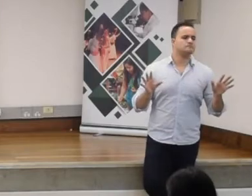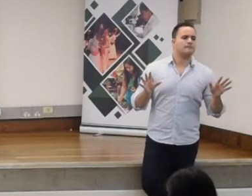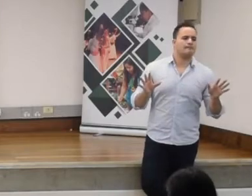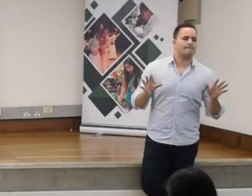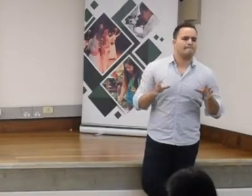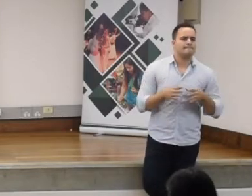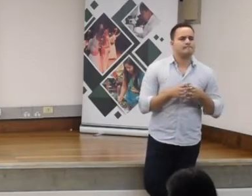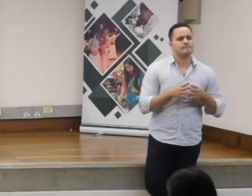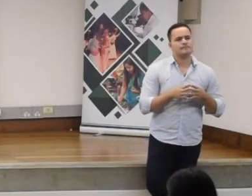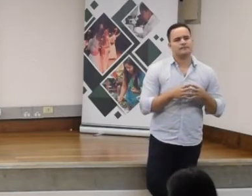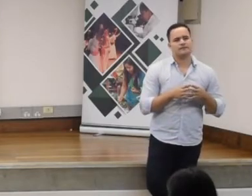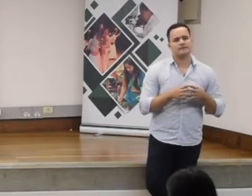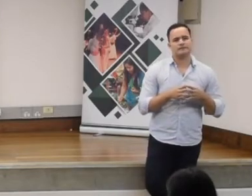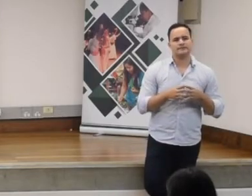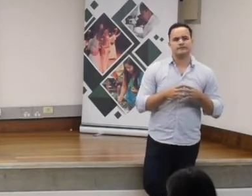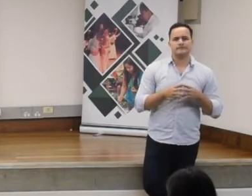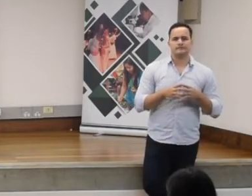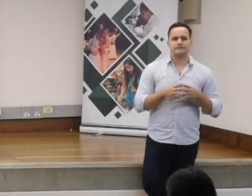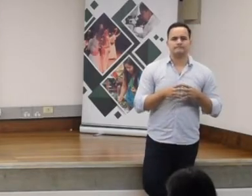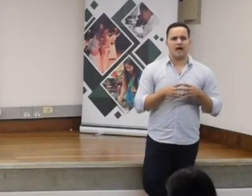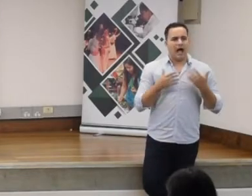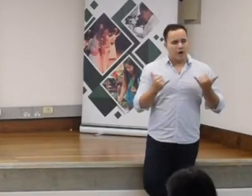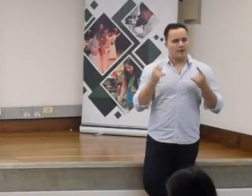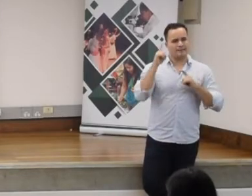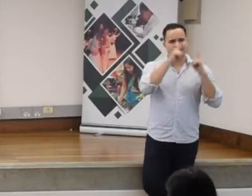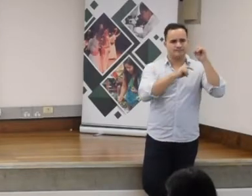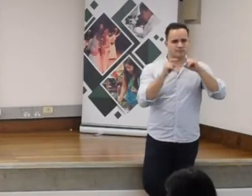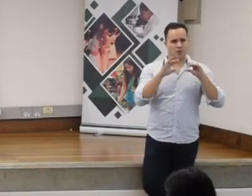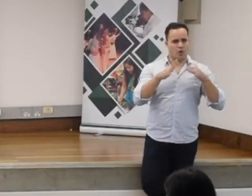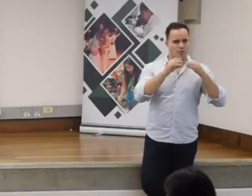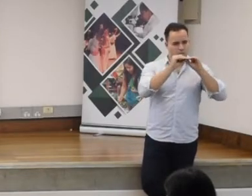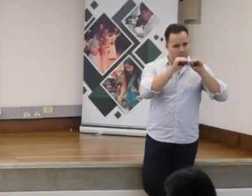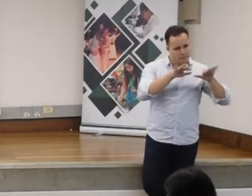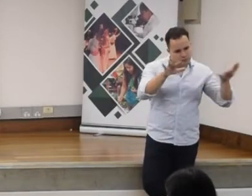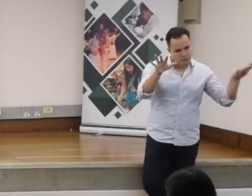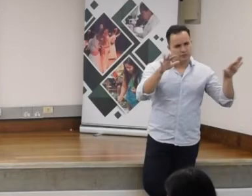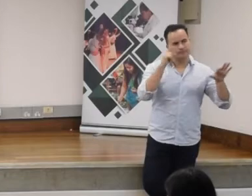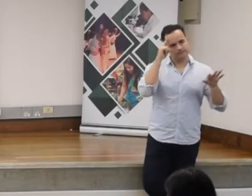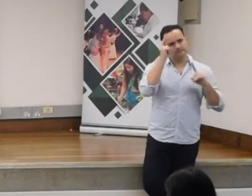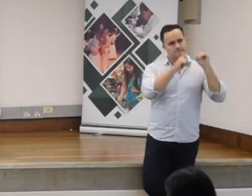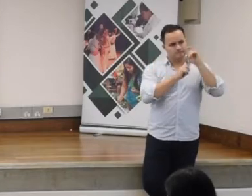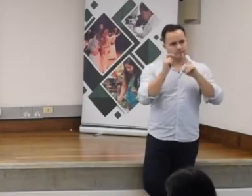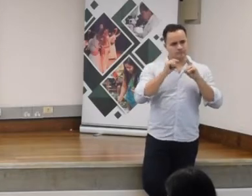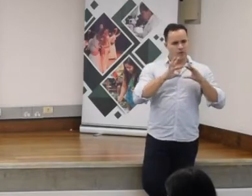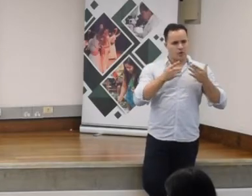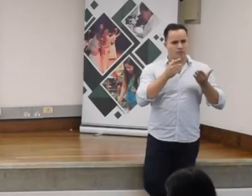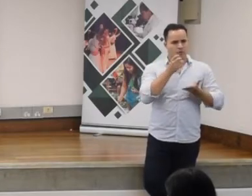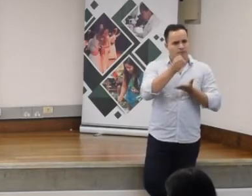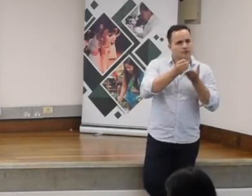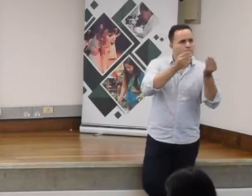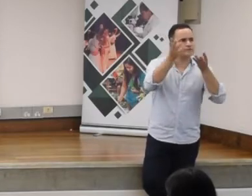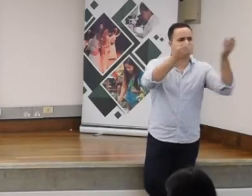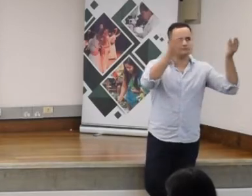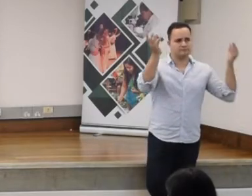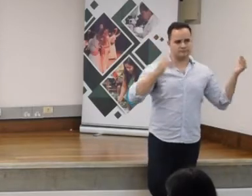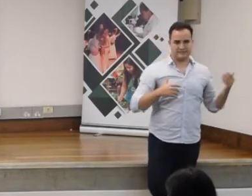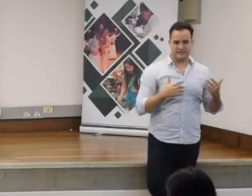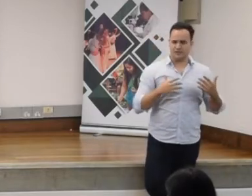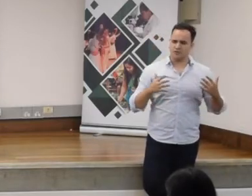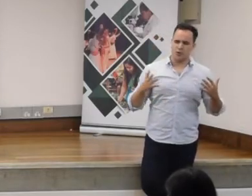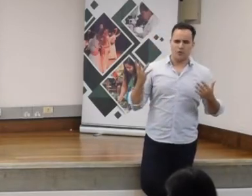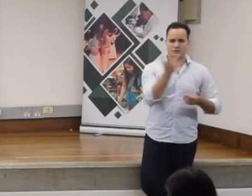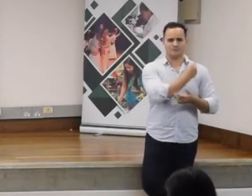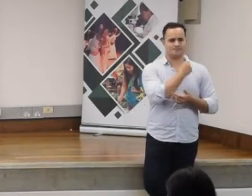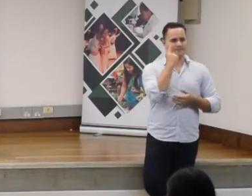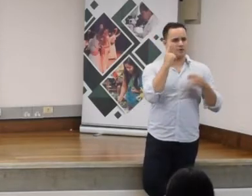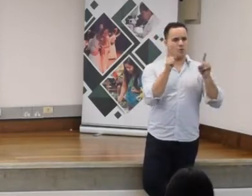siempre en mente cómo podemos difundirlo. Vamos a difundirlo, comentarlo, que nos pongamos pues, en el lenguaje de todos, que seamos